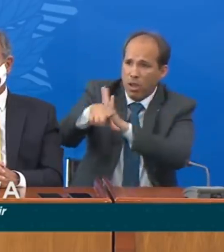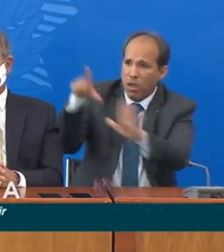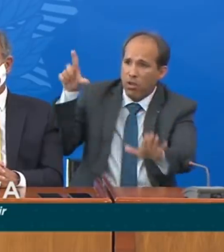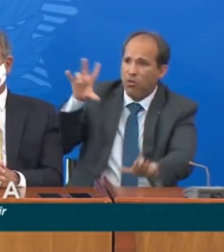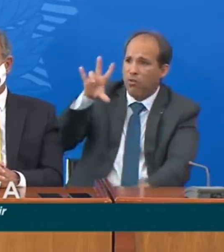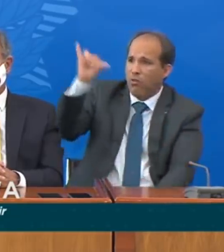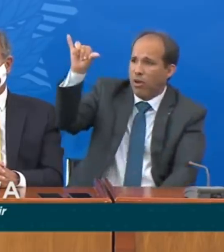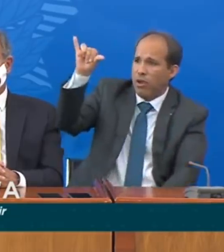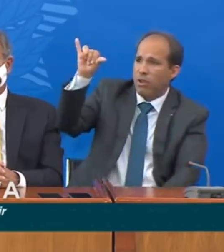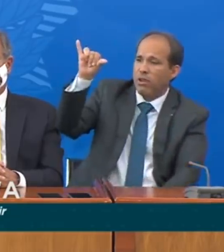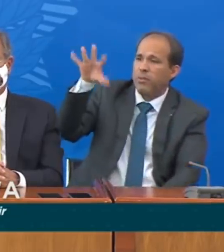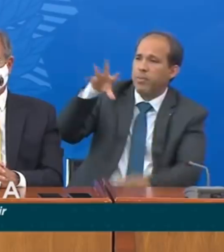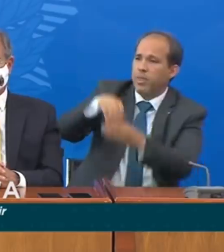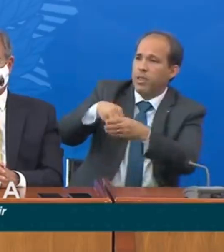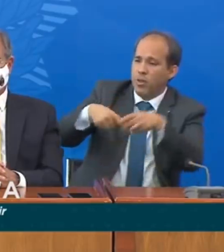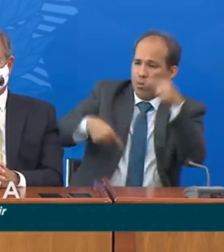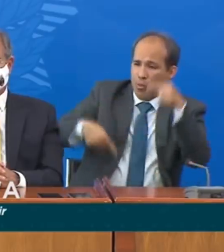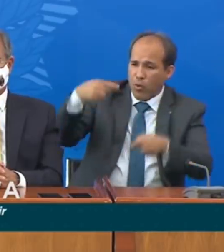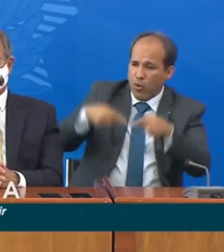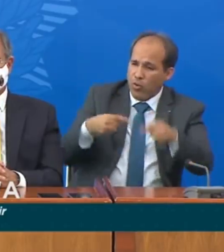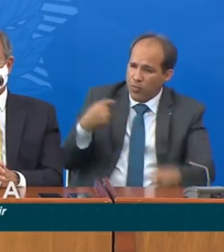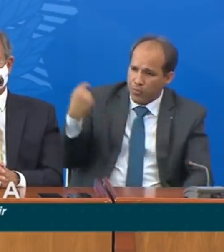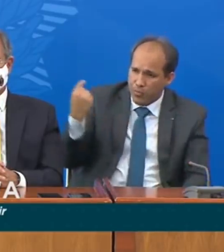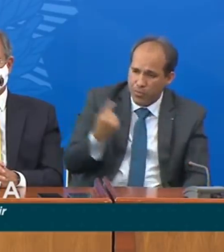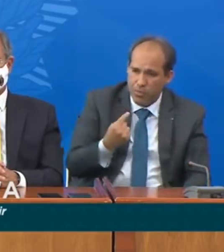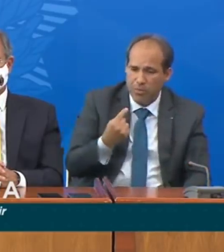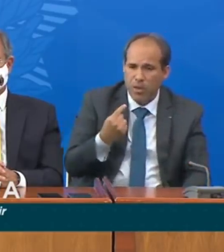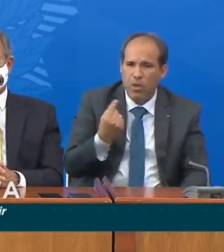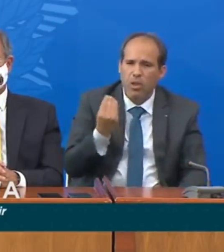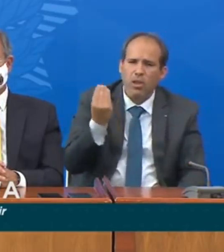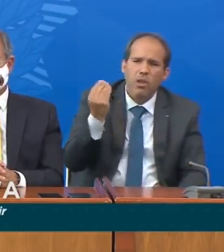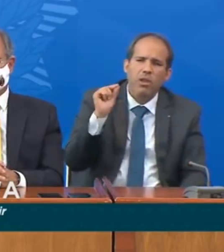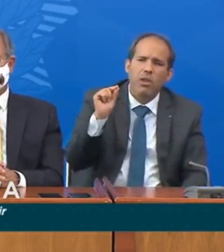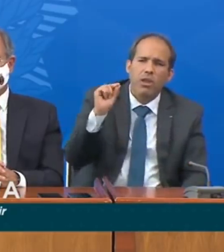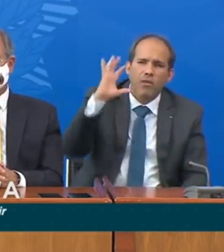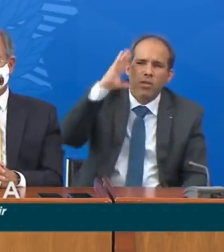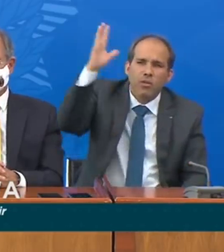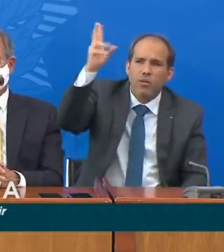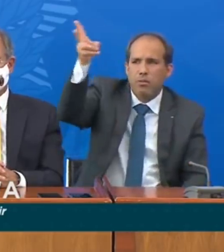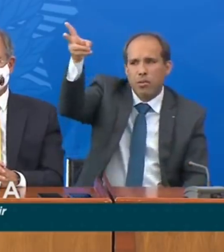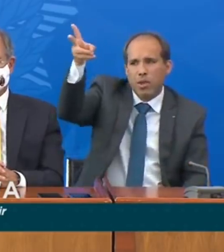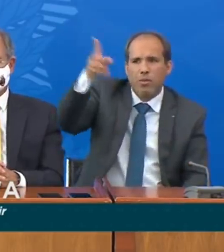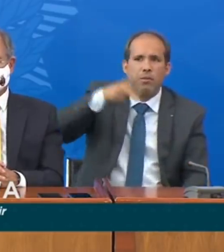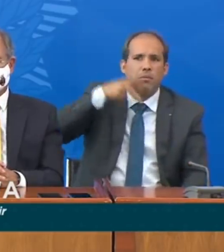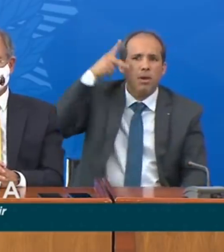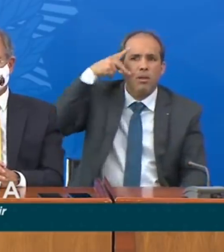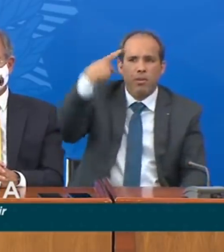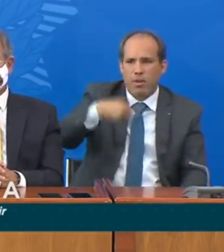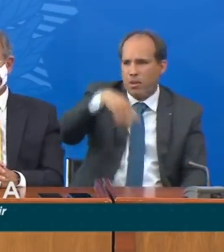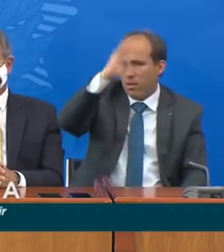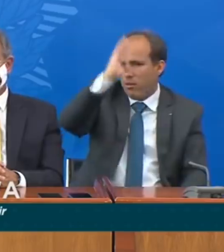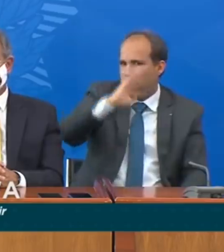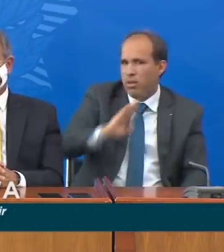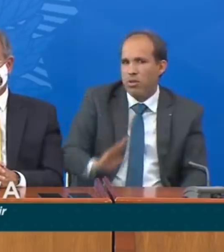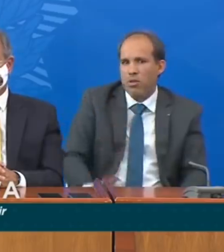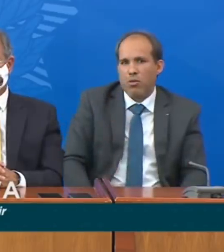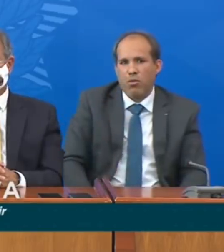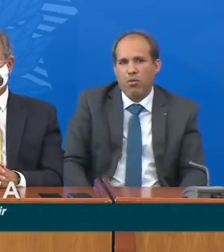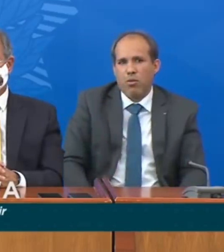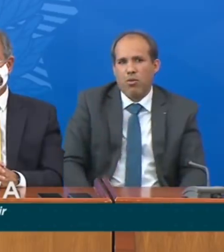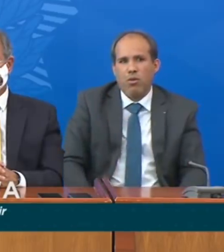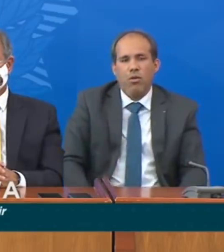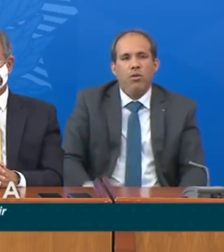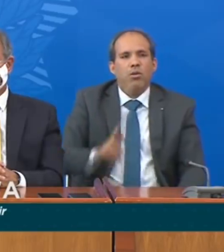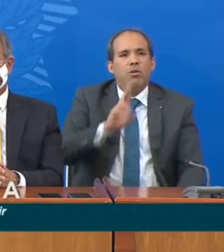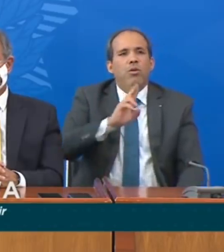vai fazer parte de uma política nossa, isso aí. Quem vai decidir vai ser o Parlamento brasileiro. Eu acredito que não estamos trocando 6